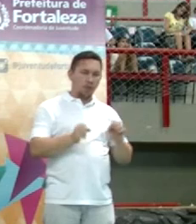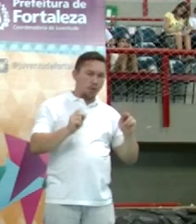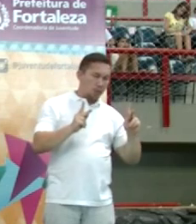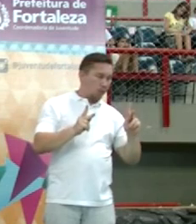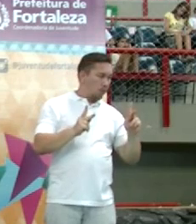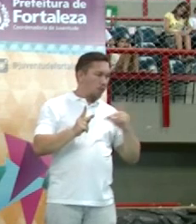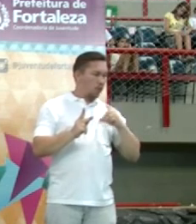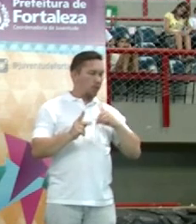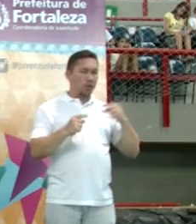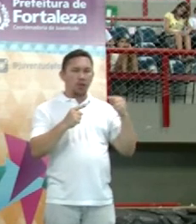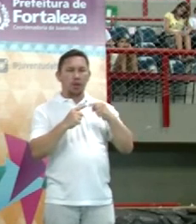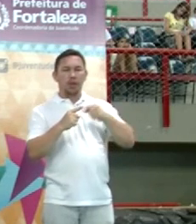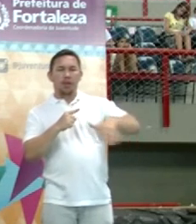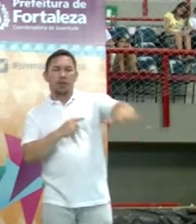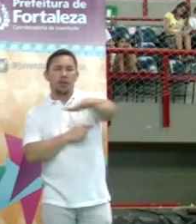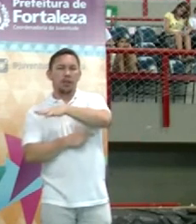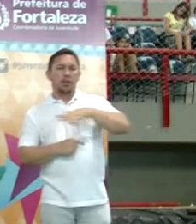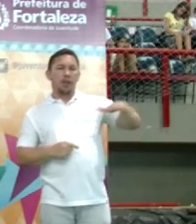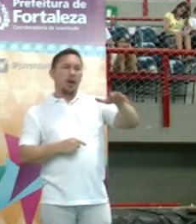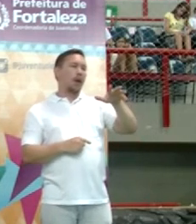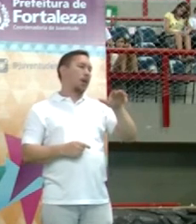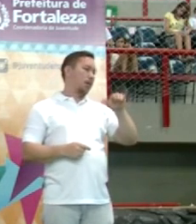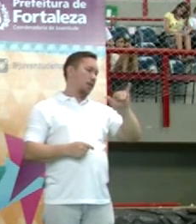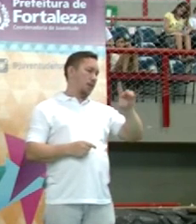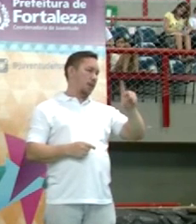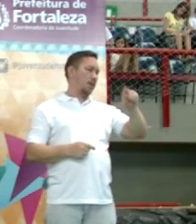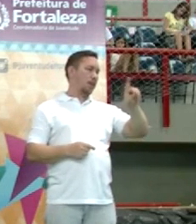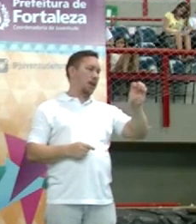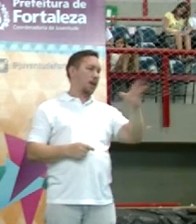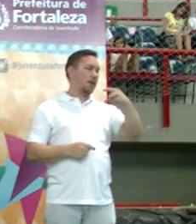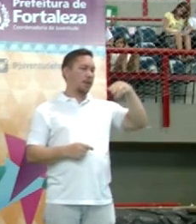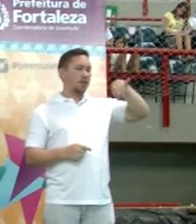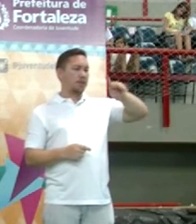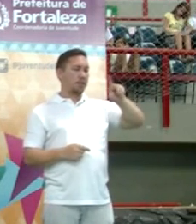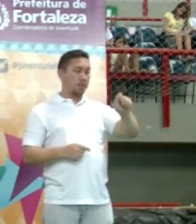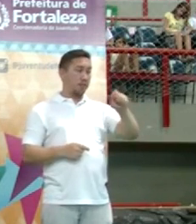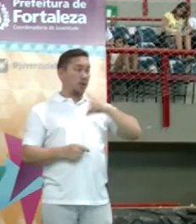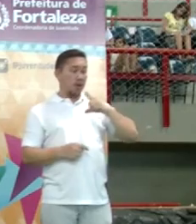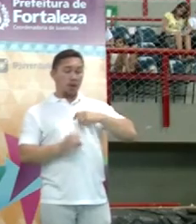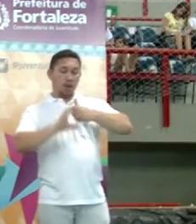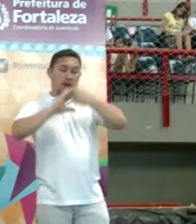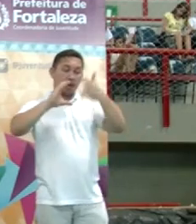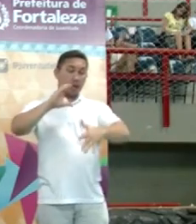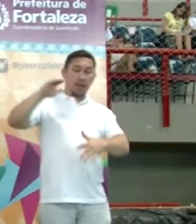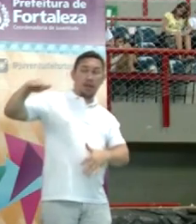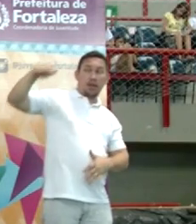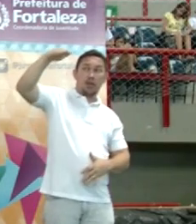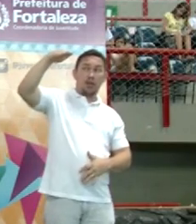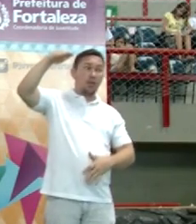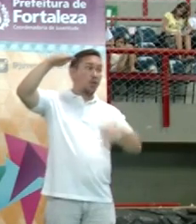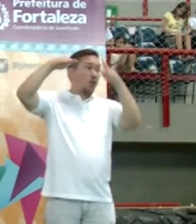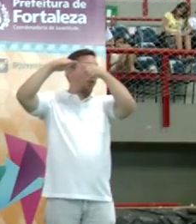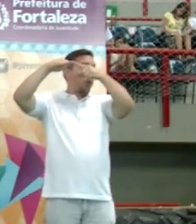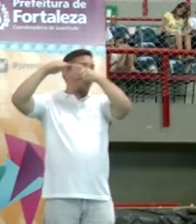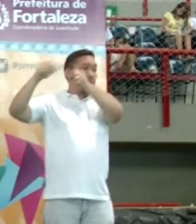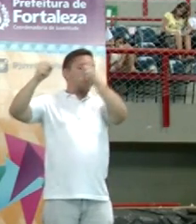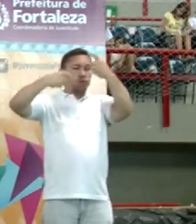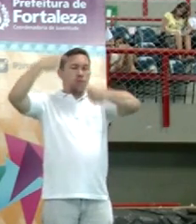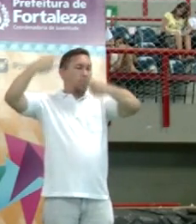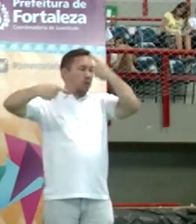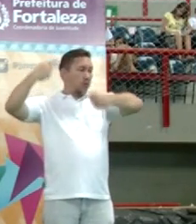certo? Dentro das muralhas da Idade Média. Por isso que a primeira característica da Alta Idade Média, o poder político é